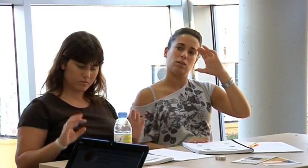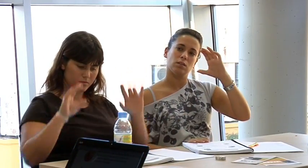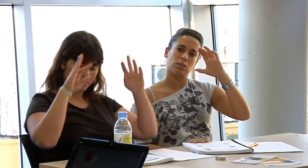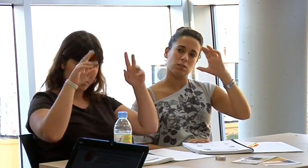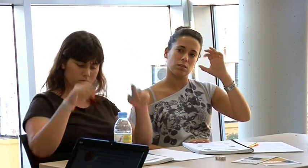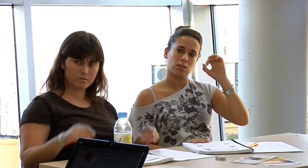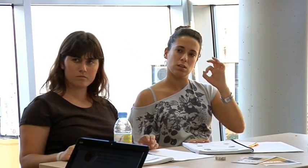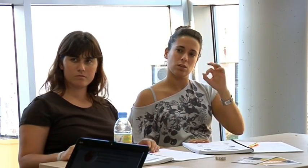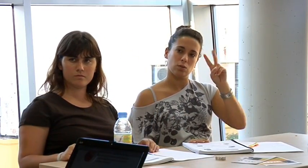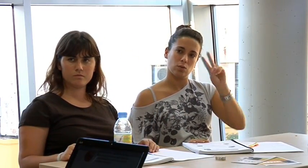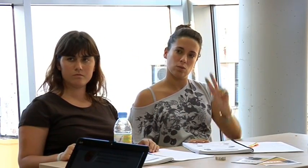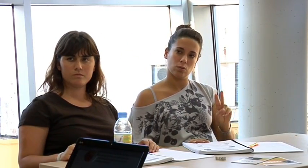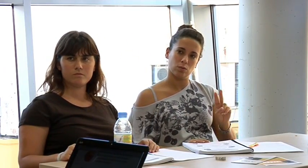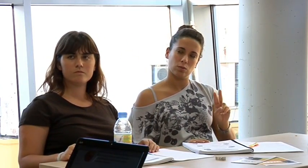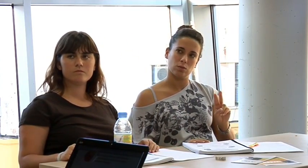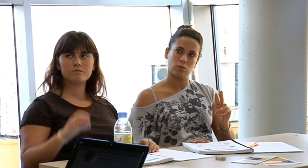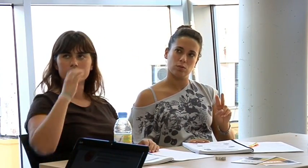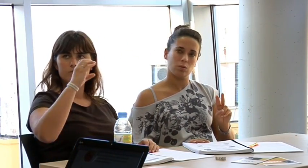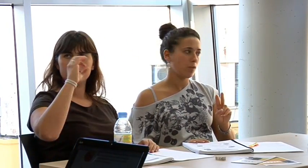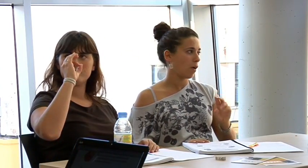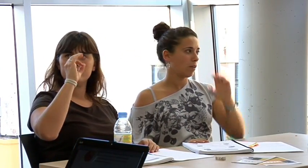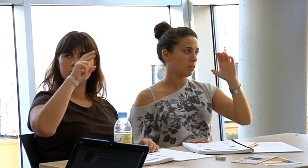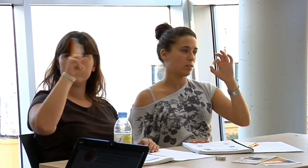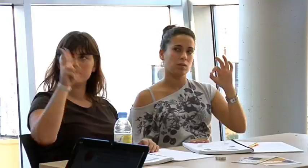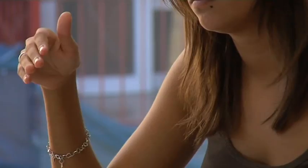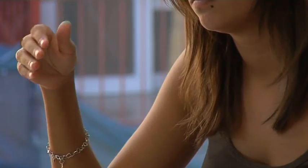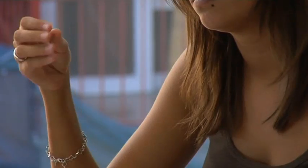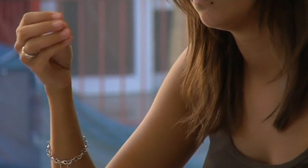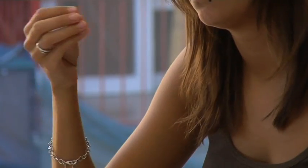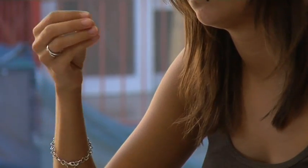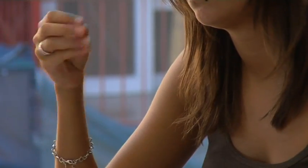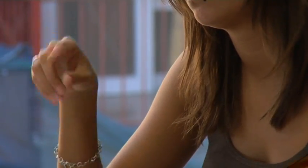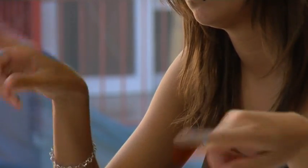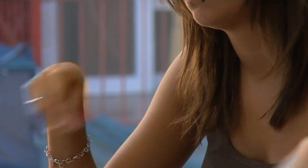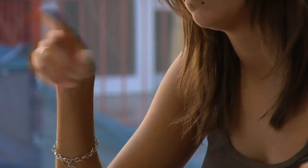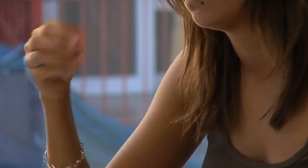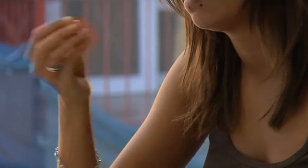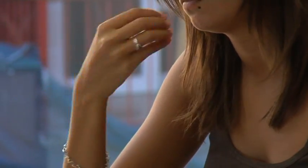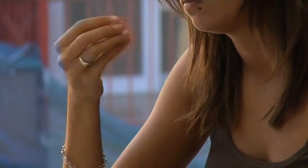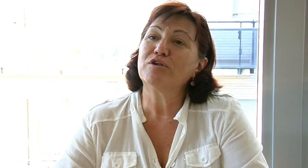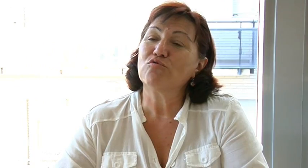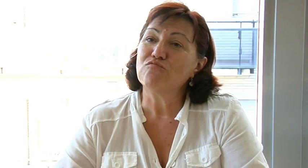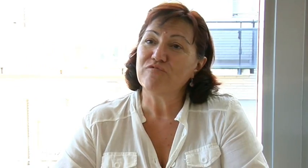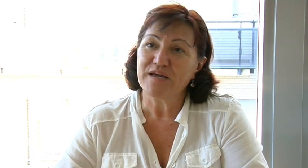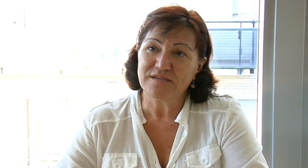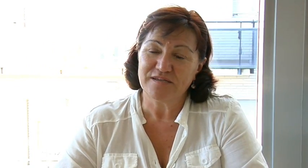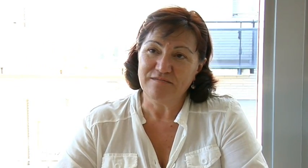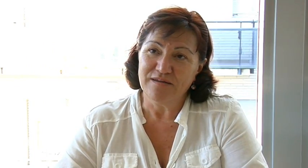cos, però la veritat és que som un grup de gent que som quasi els mateixos que l'any passat i el conèixer també dona confiança